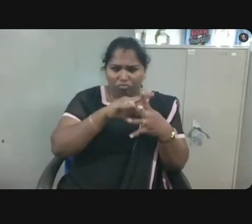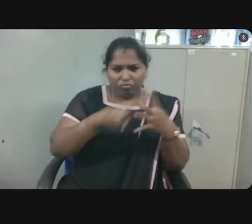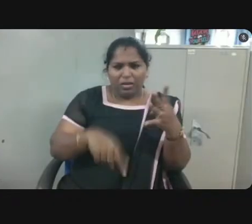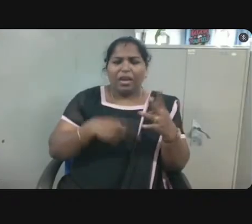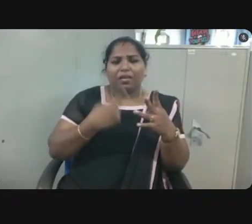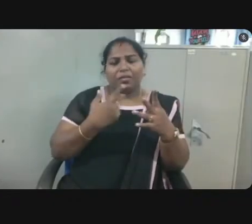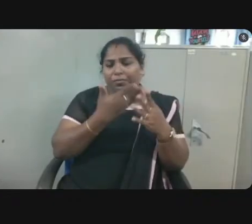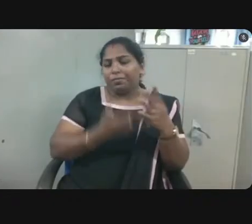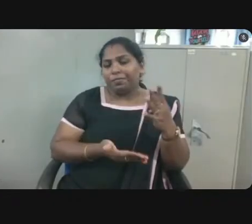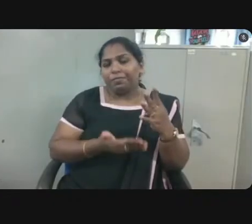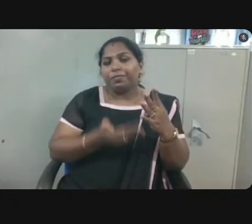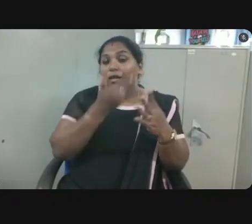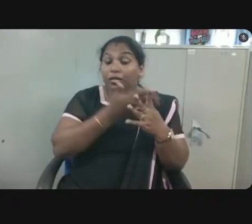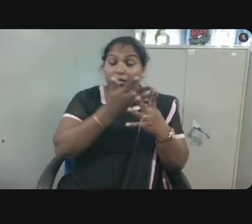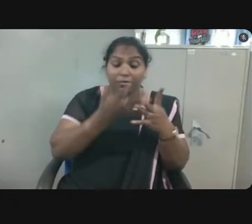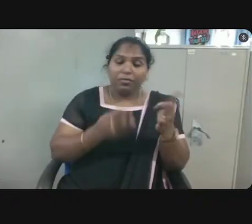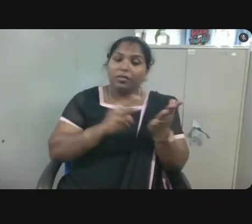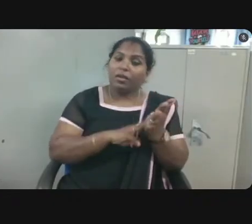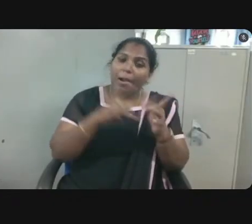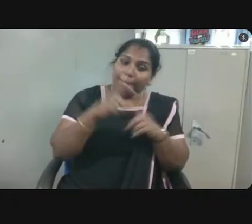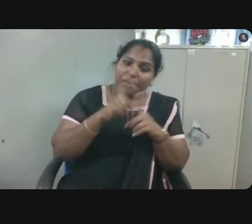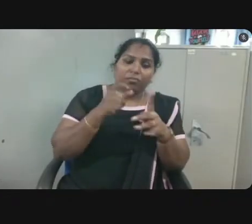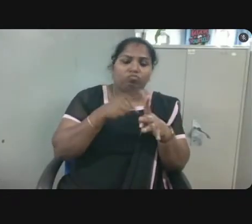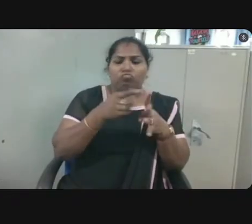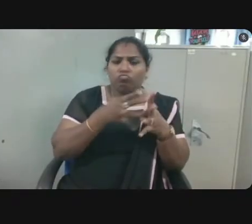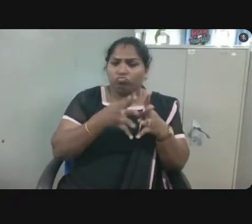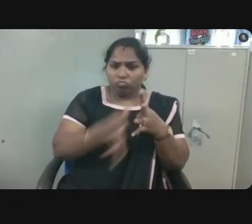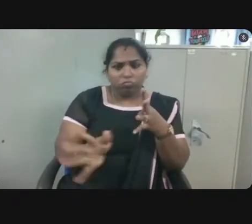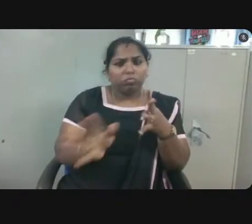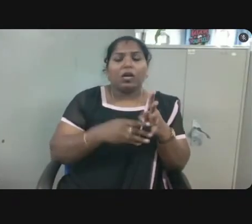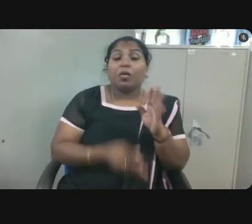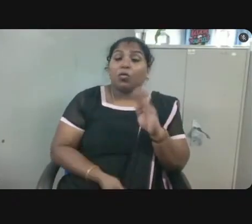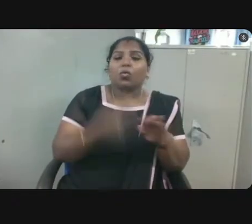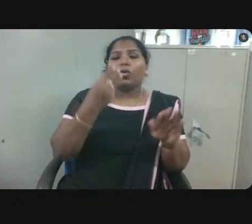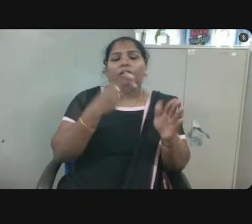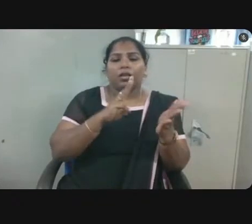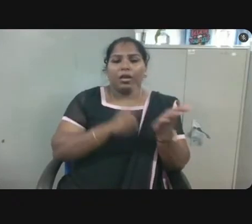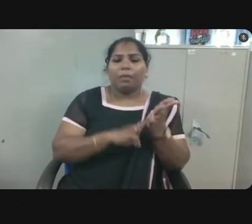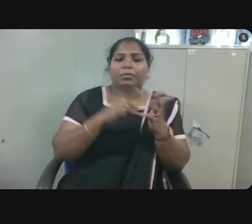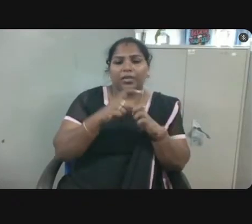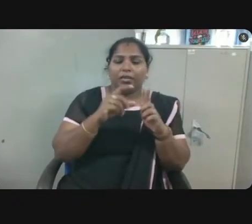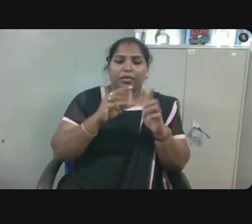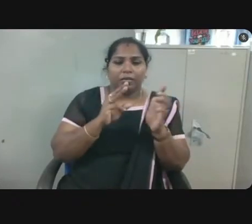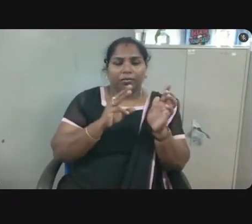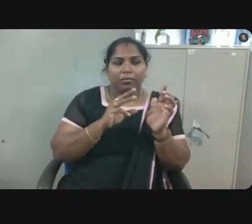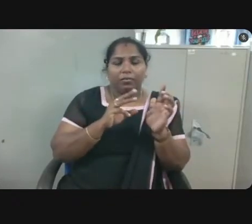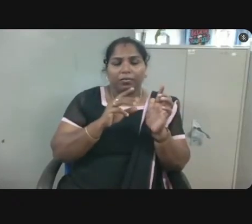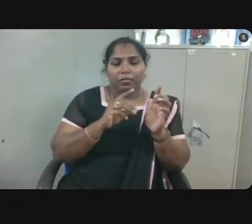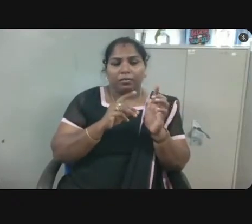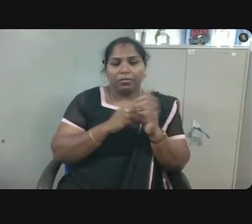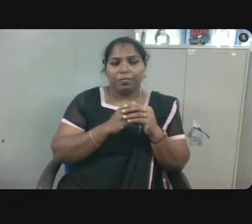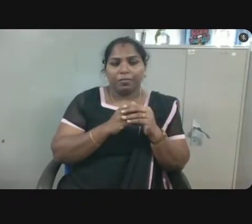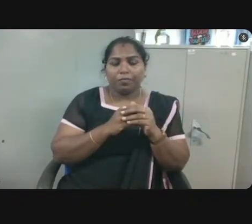ഡിസ്ട്രോഫി, അങ്ങനെ പല പല മസ്കുലർ ഡിസ്ട്രോഫി ഈ ഒരു ഗ്രൂപ്പിനകത്തുണ്ട്. ഡുഷീനാണ് ഏറ്റവും കോമൺ, അതുകൊണ്ടാണ് ഇത്രയും സമയം എടുത്ത് അതിനെ പറഞ്ഞത്. ഇനി അടുത്ത ബെക്കർ എന്ന്